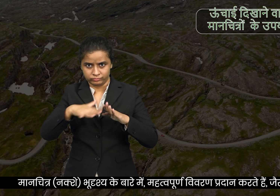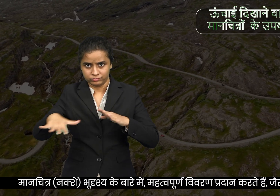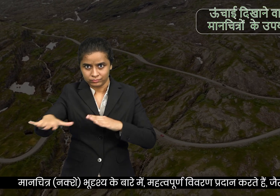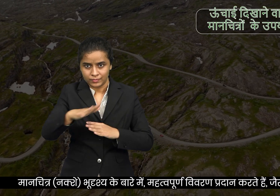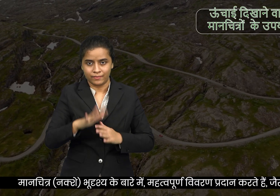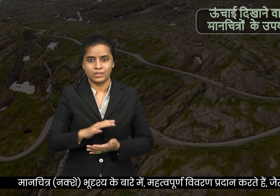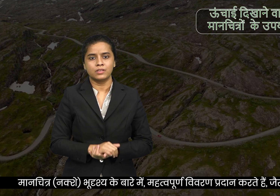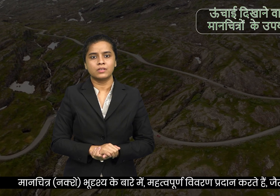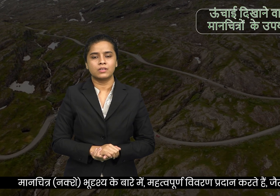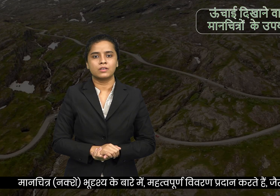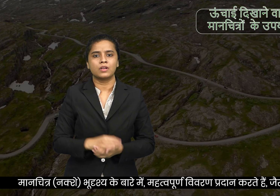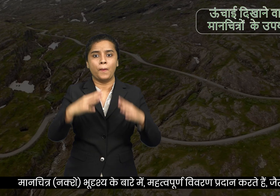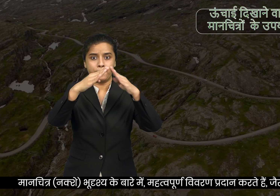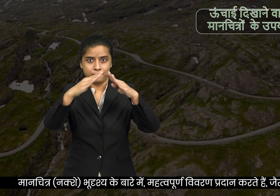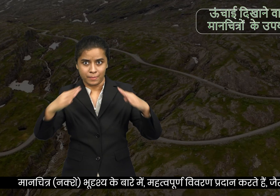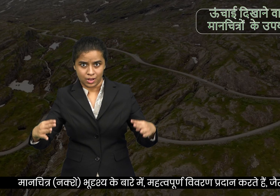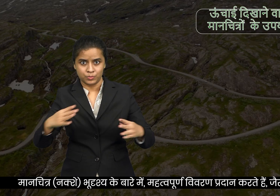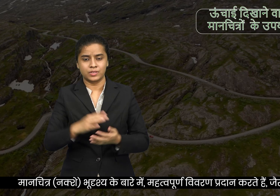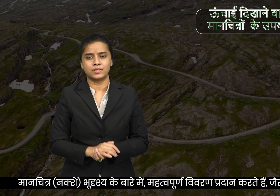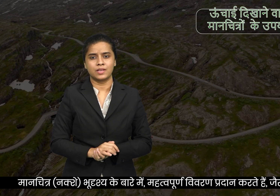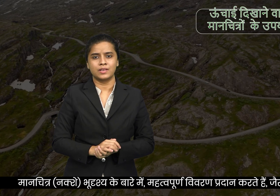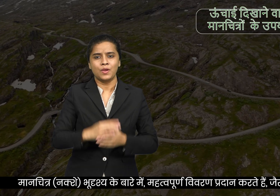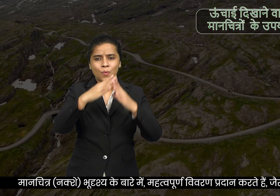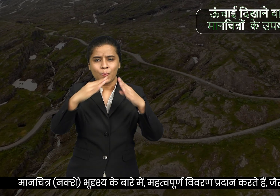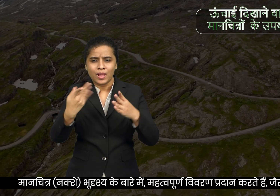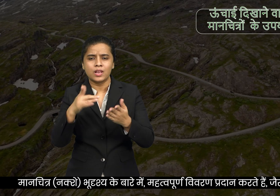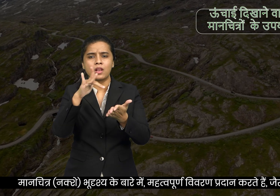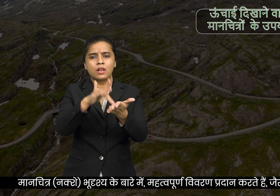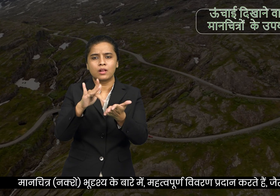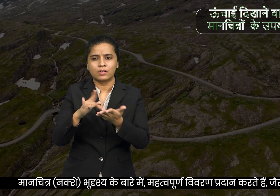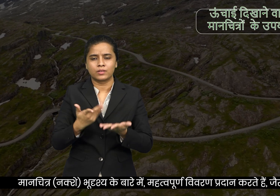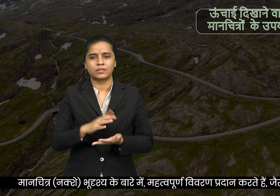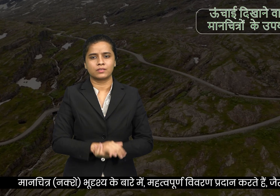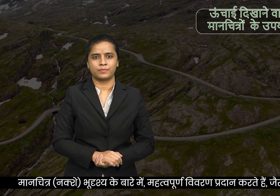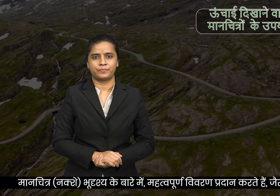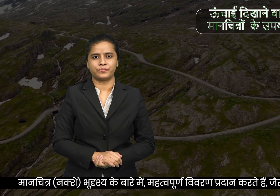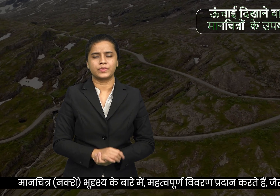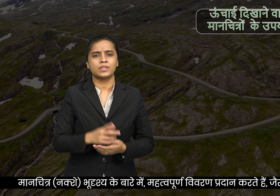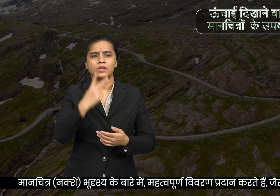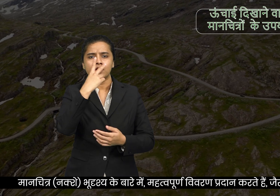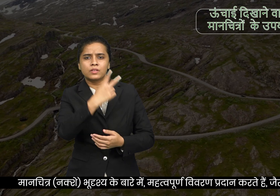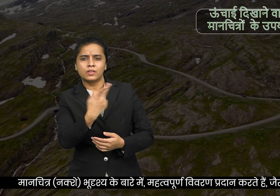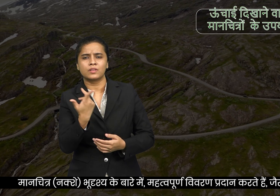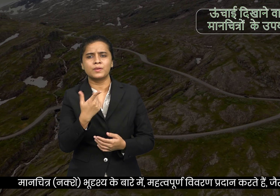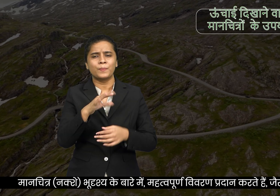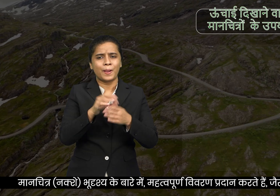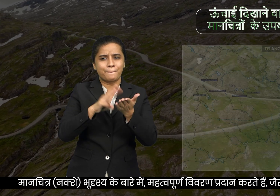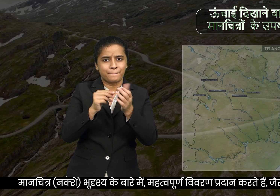मानचित्र या नक्शे भूदृश्य के बारे में महत्वपूर्ण विवरण प्रदान करते हैं, जैसे कि पहाड़